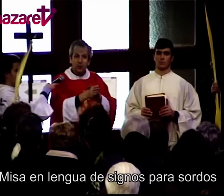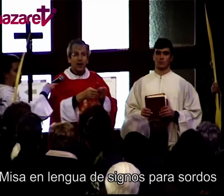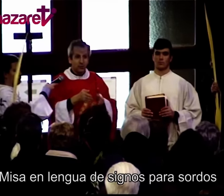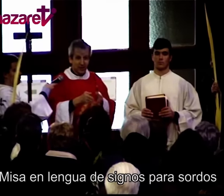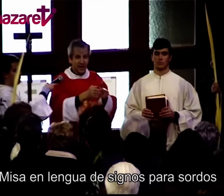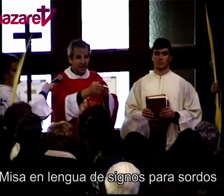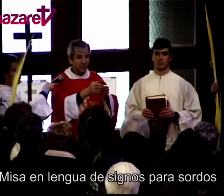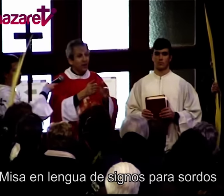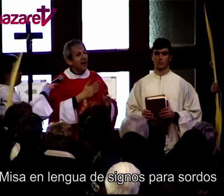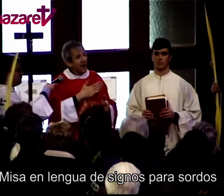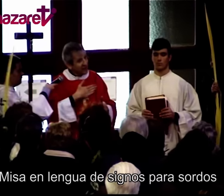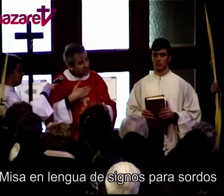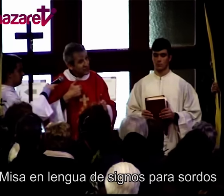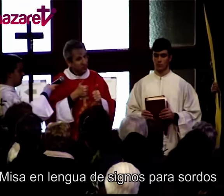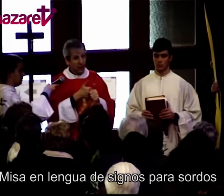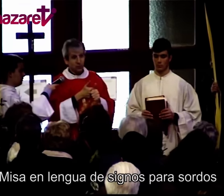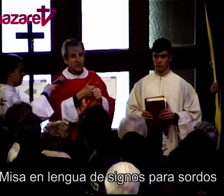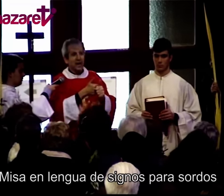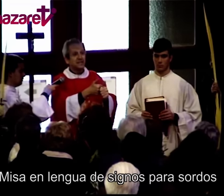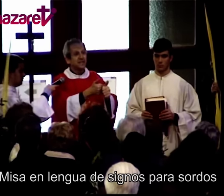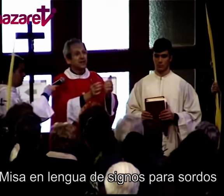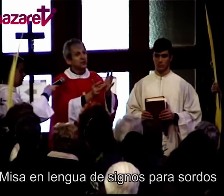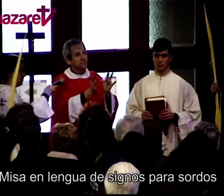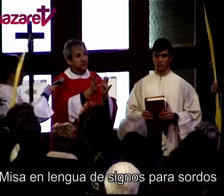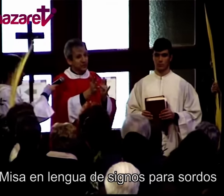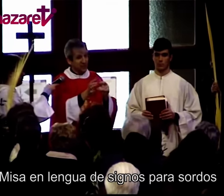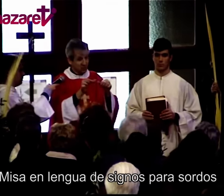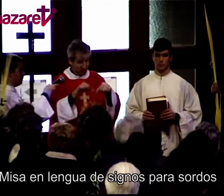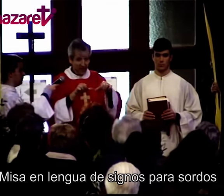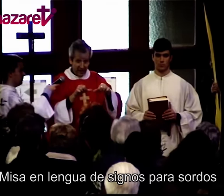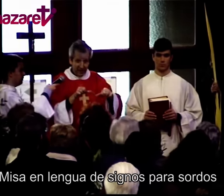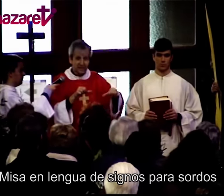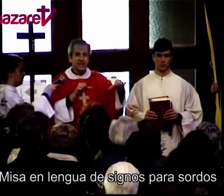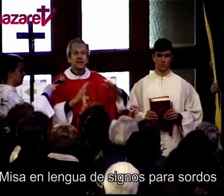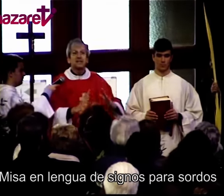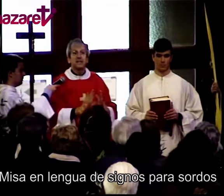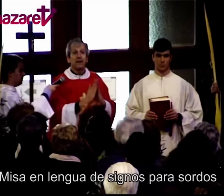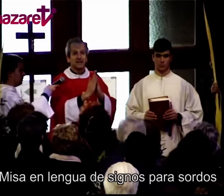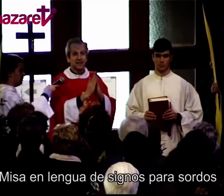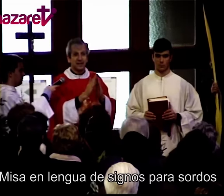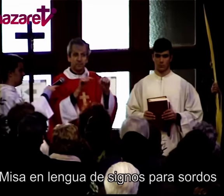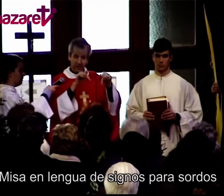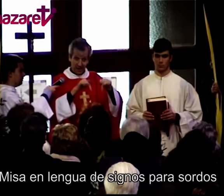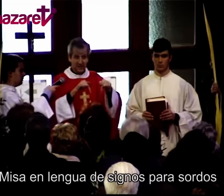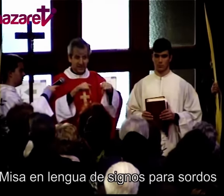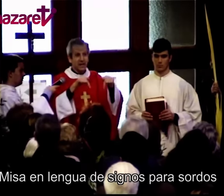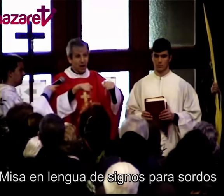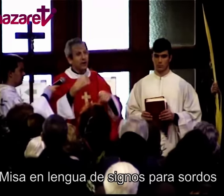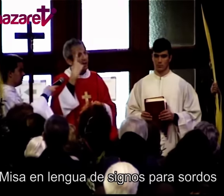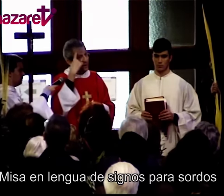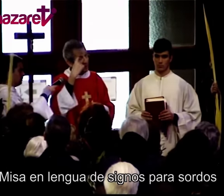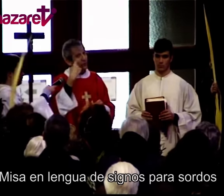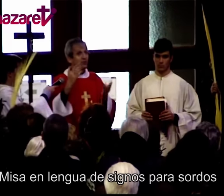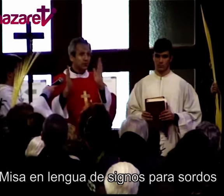que nos pongamos en camino, a que nos dispongamos a seguir los pasos de Jesús en esta Semana Santa. Así,